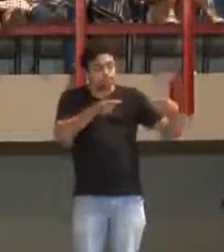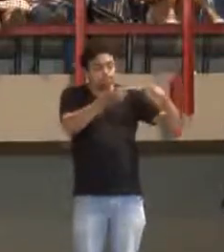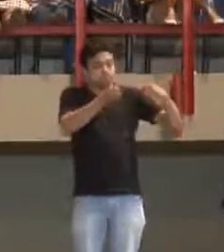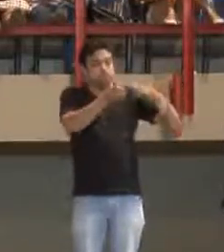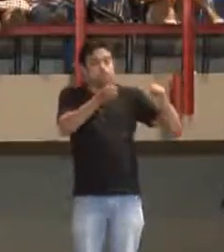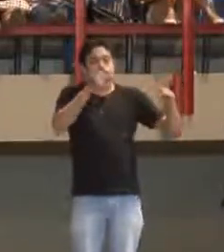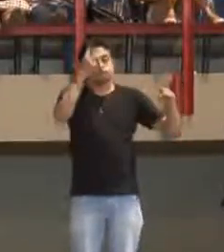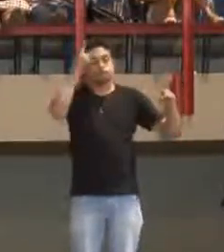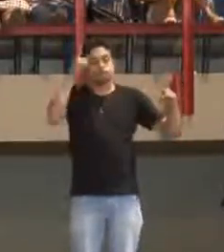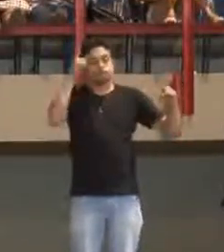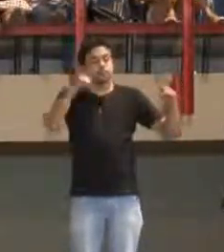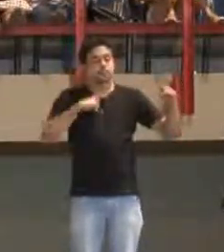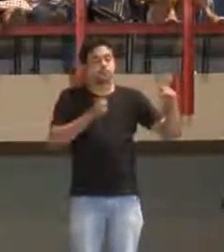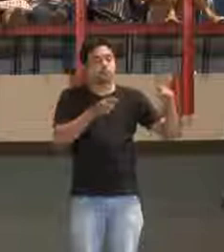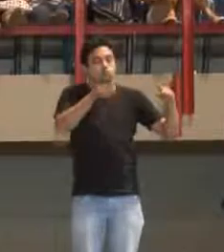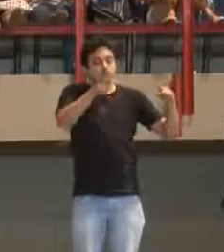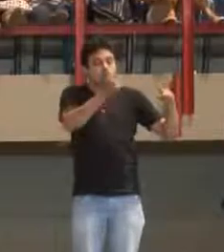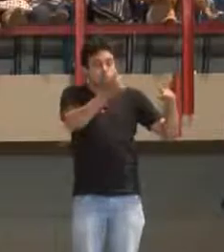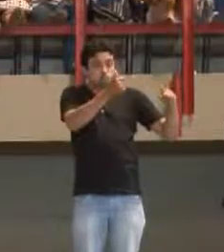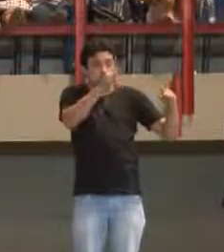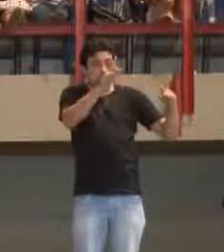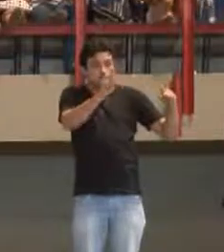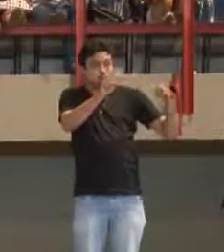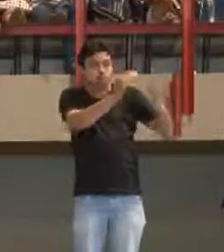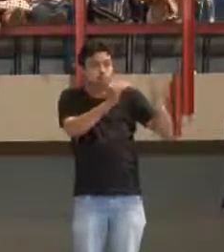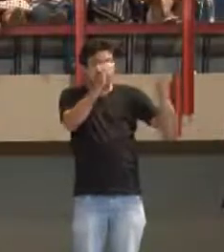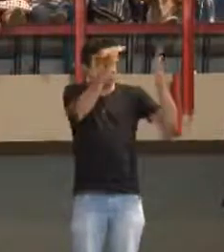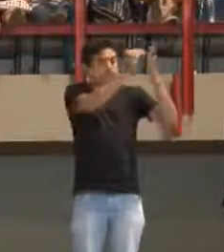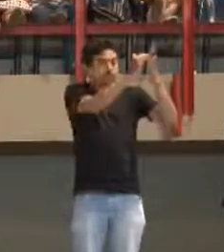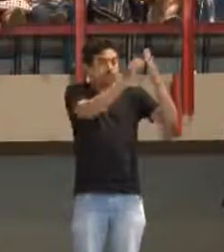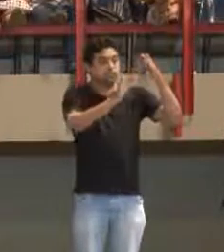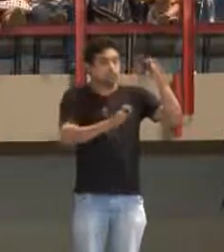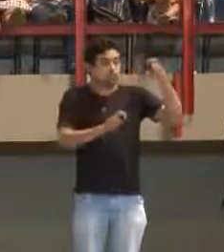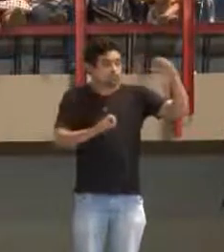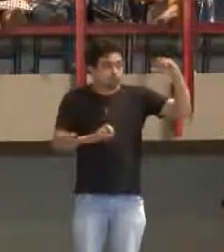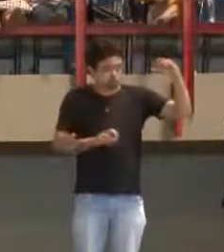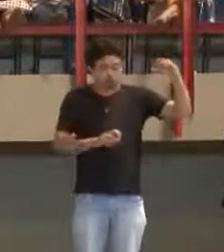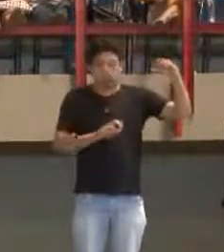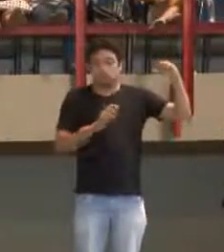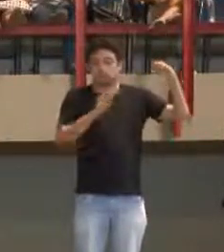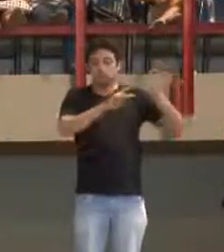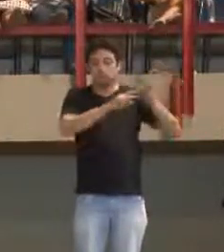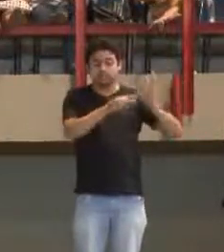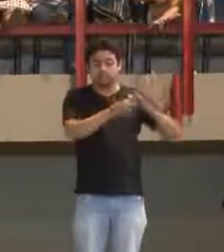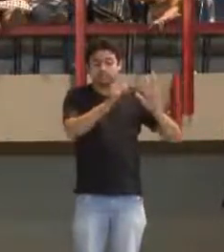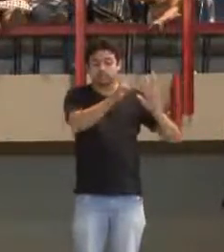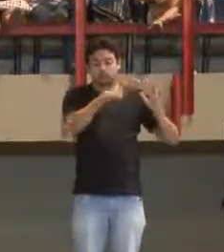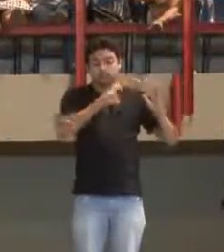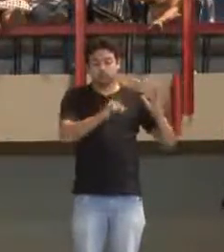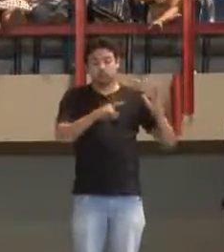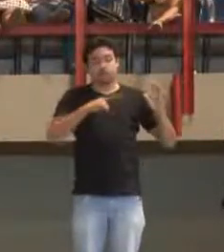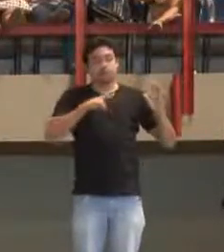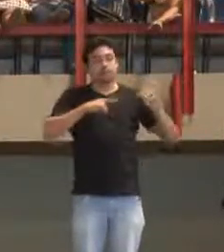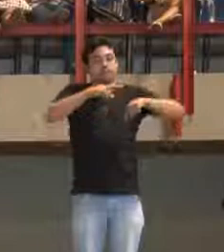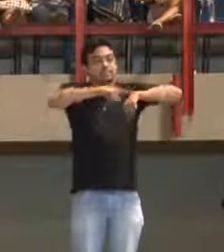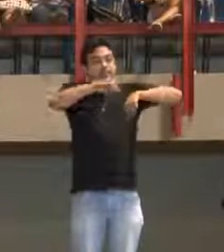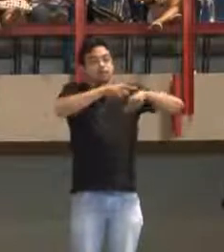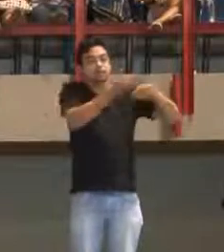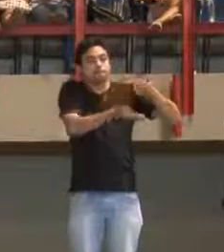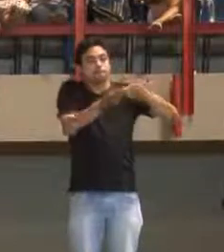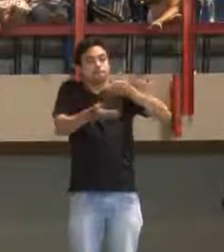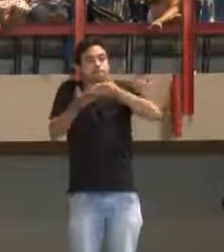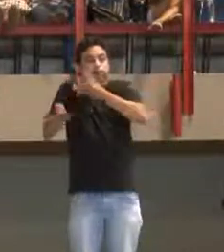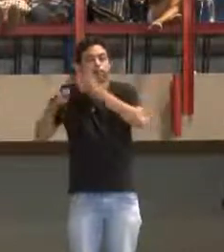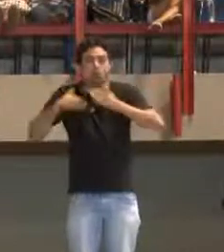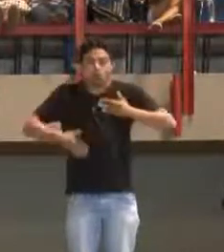cara tiver com 1 quilo a mais, ele vai perder 0,32 minutos, porque ele está um pouco